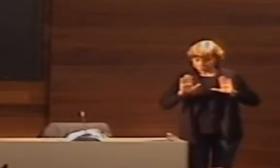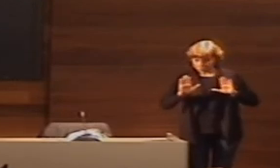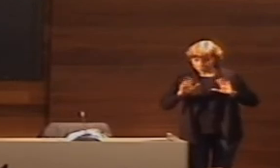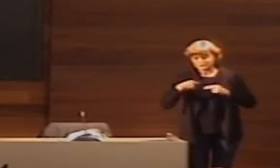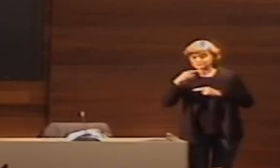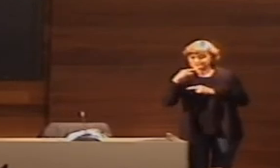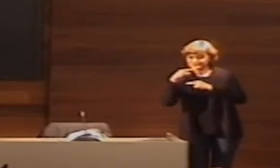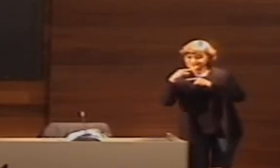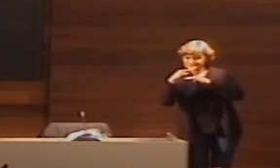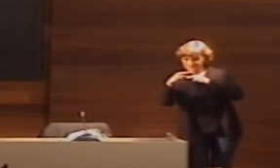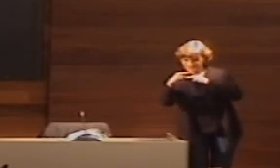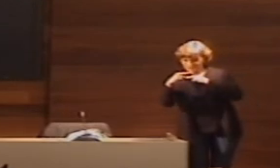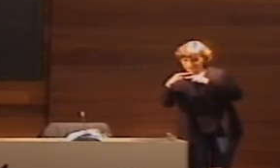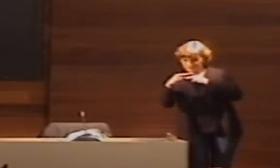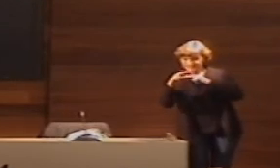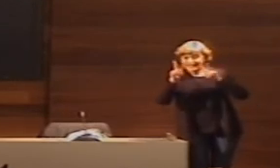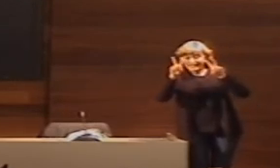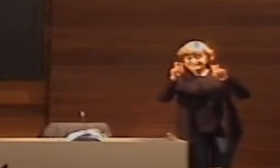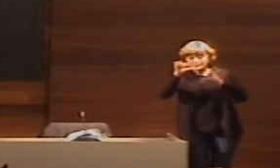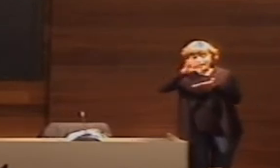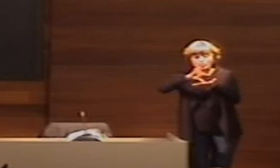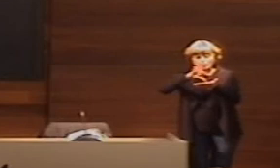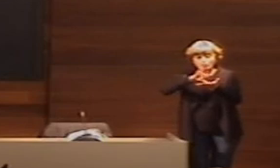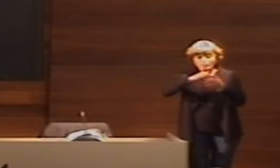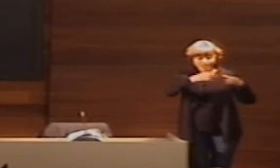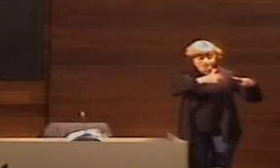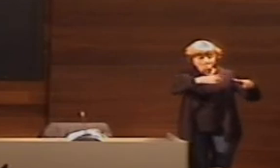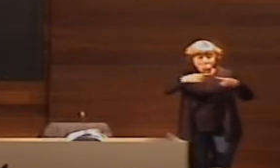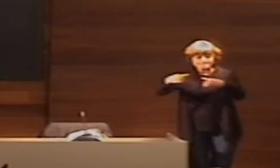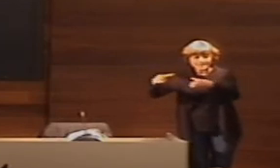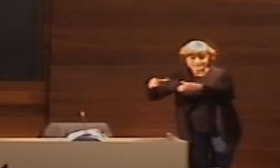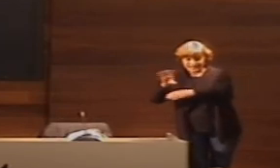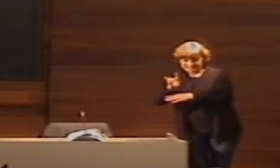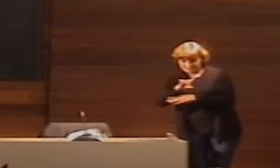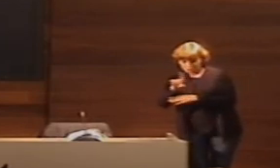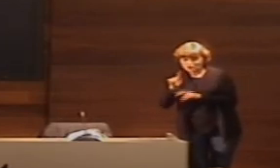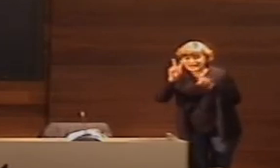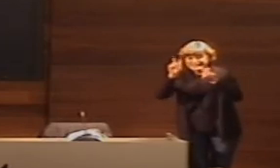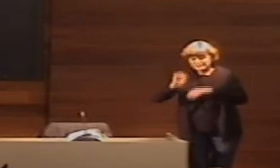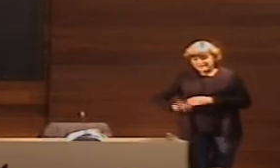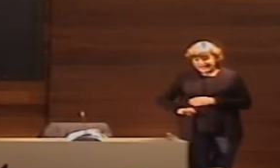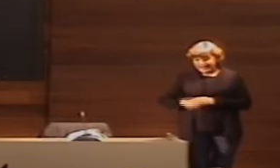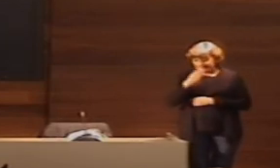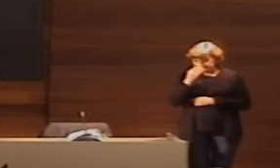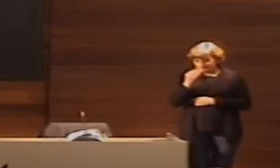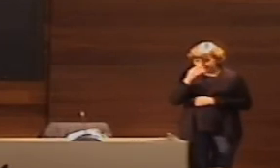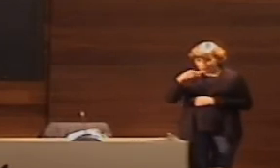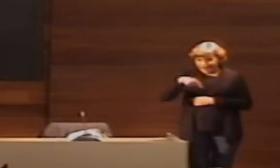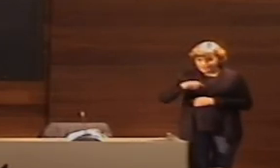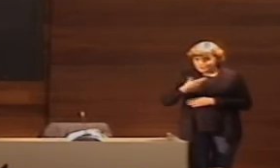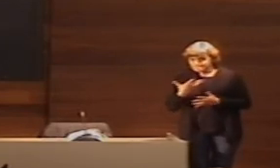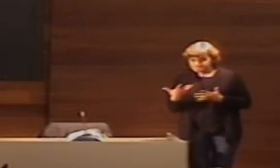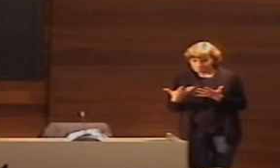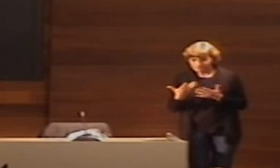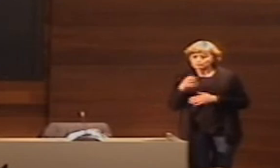Voy a decir algo sobre la primera cuestión de las papeleras. El otro tema no lo conozco tanto. Es curioso porque